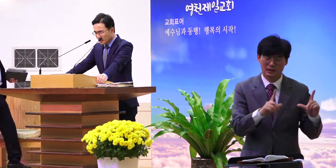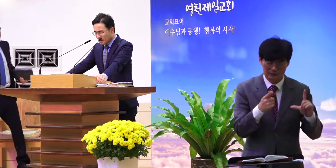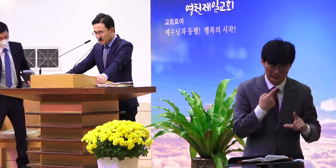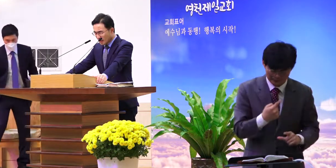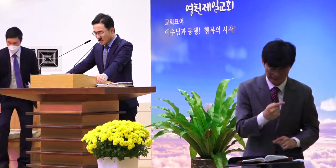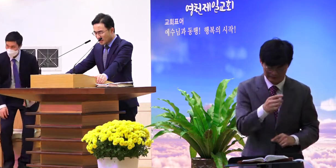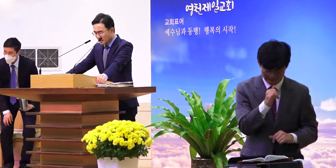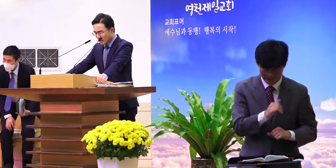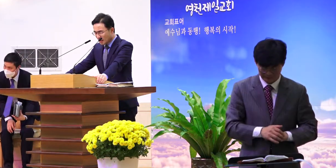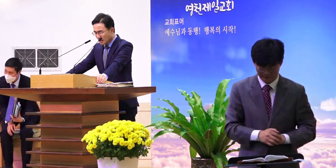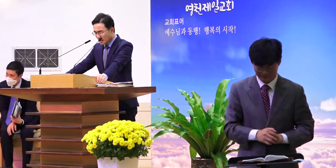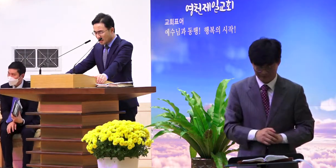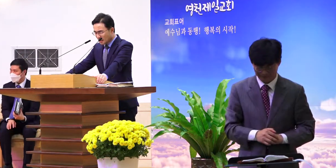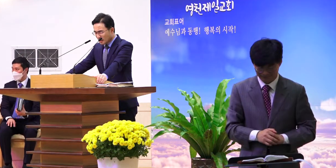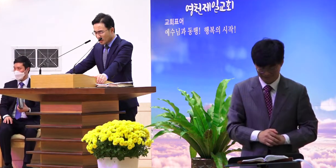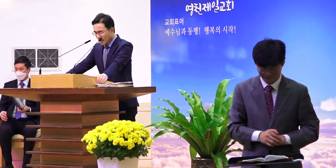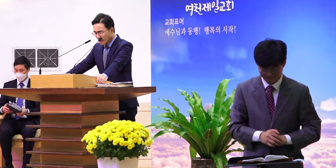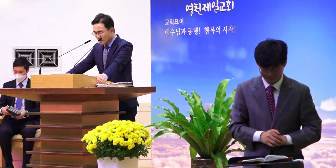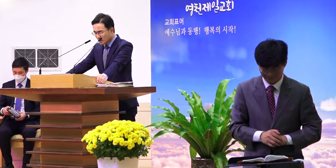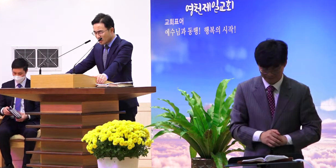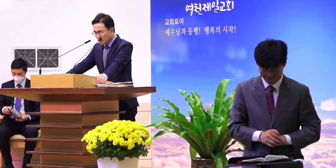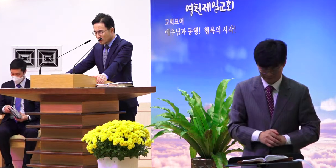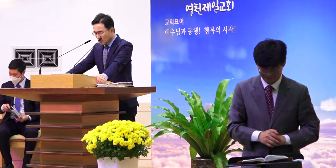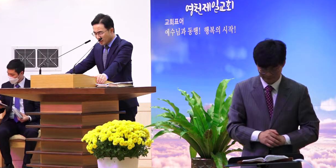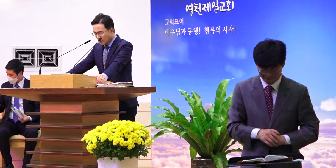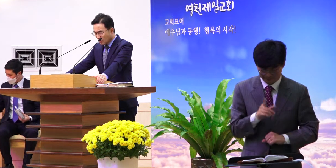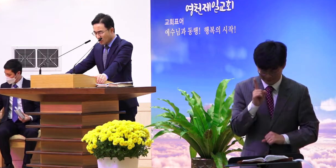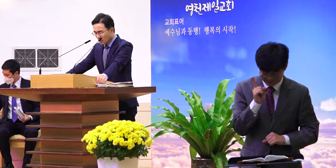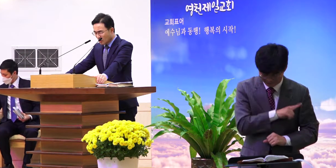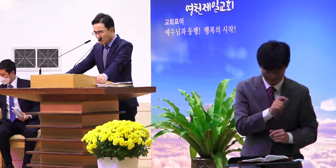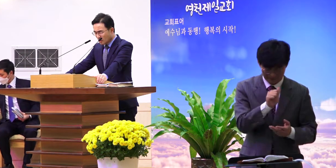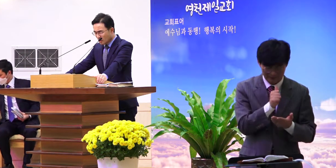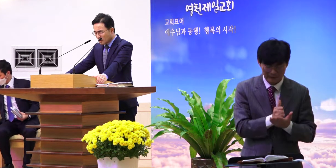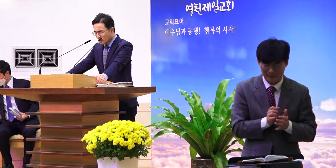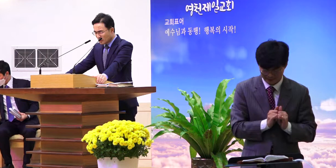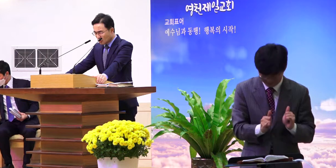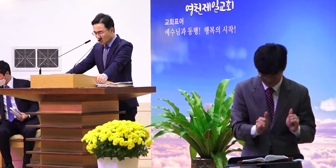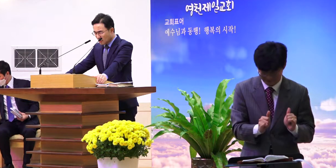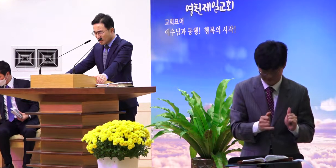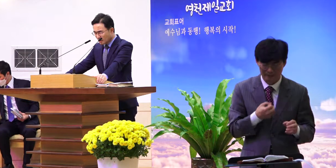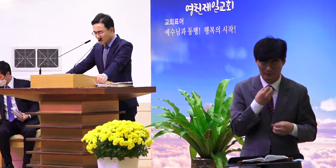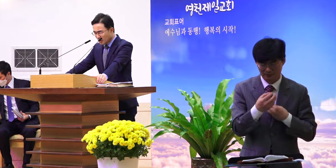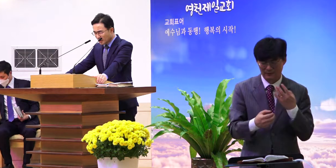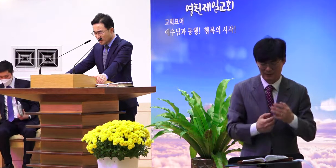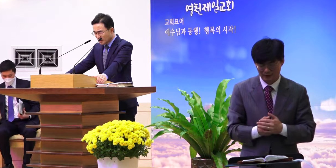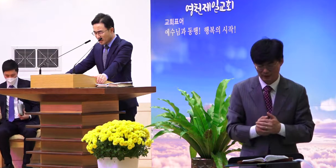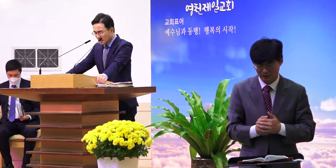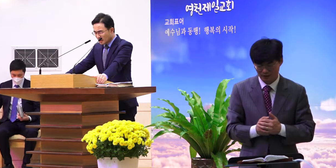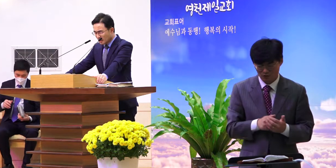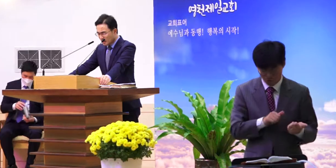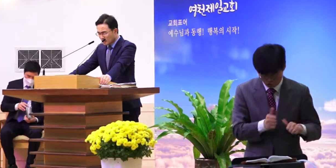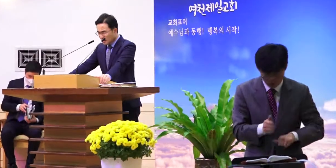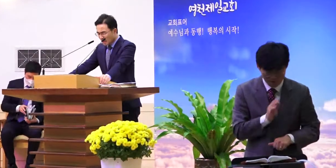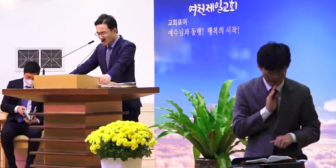그렇게 살아왔습니다. 그렇게 악한 죄인이고 죽을 수밖에 없는